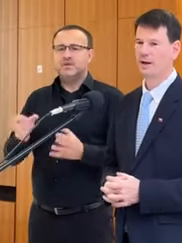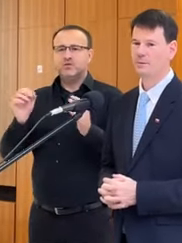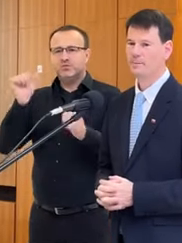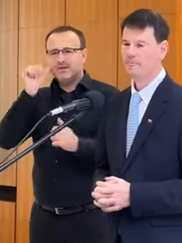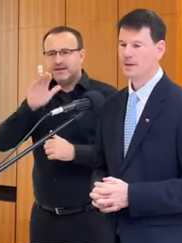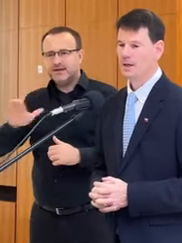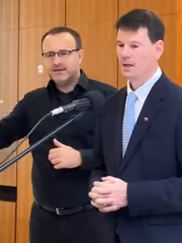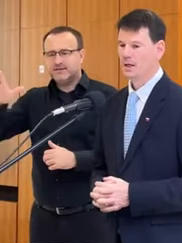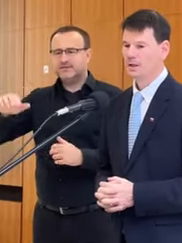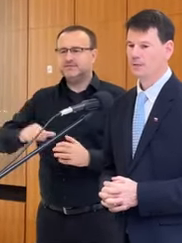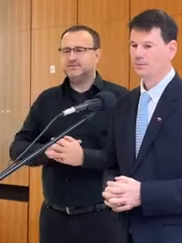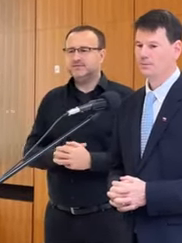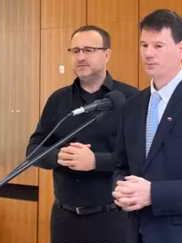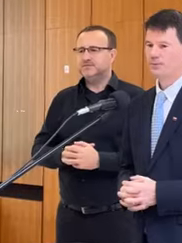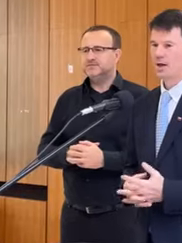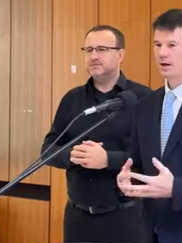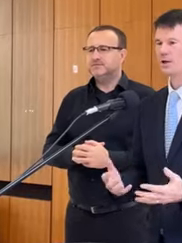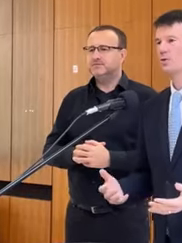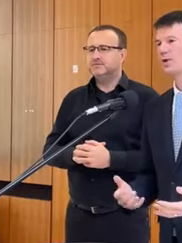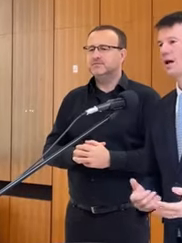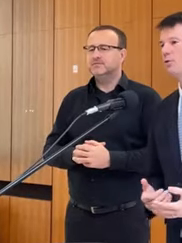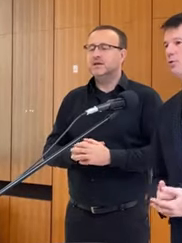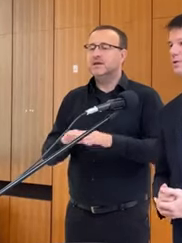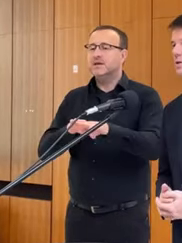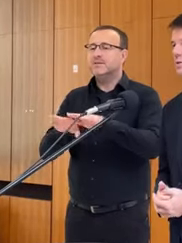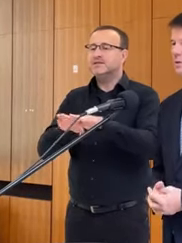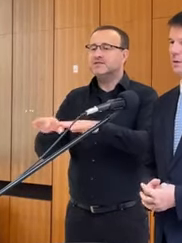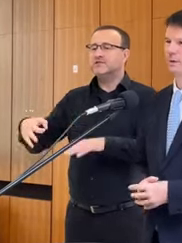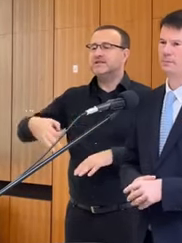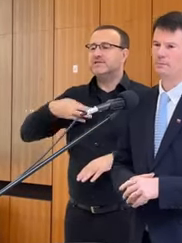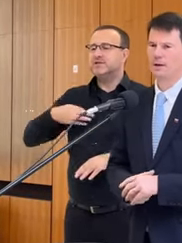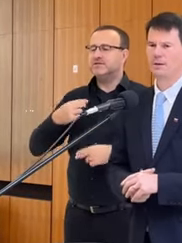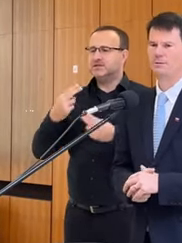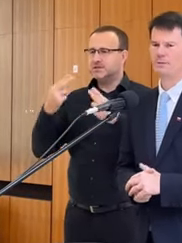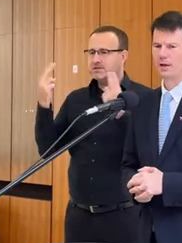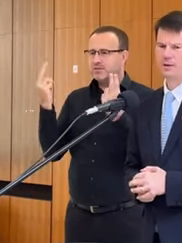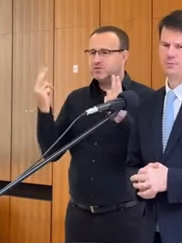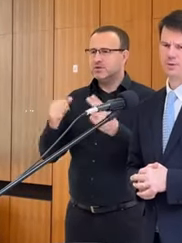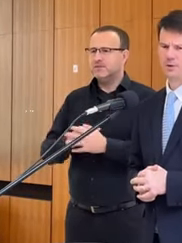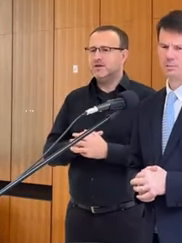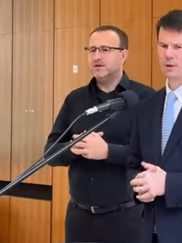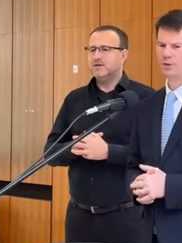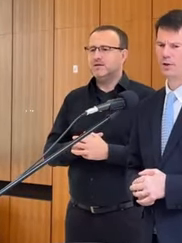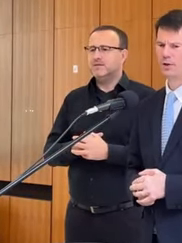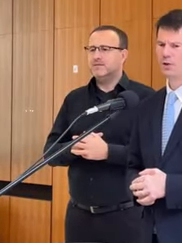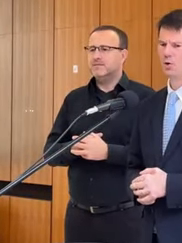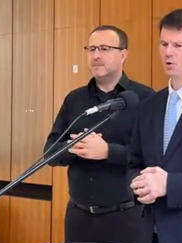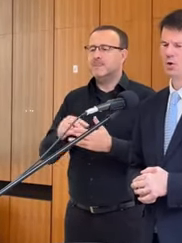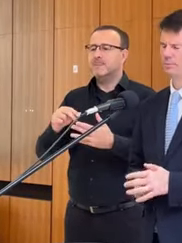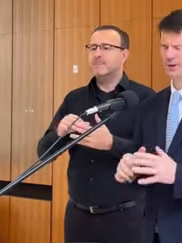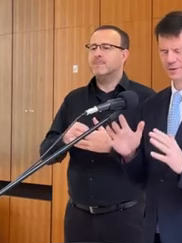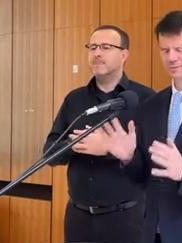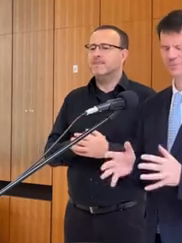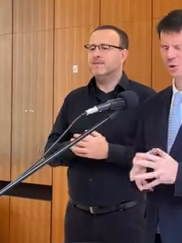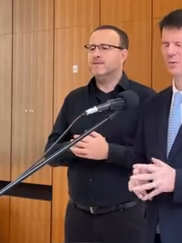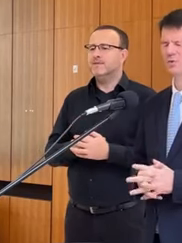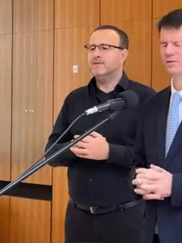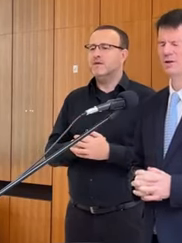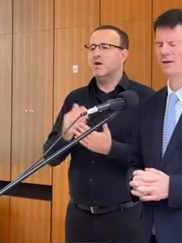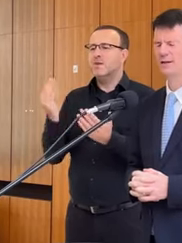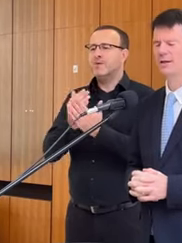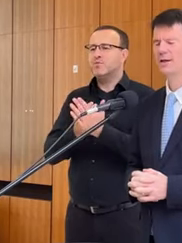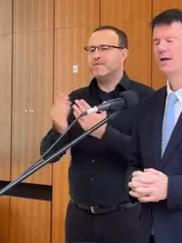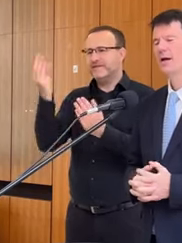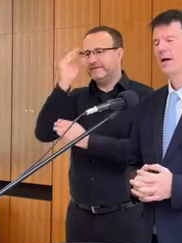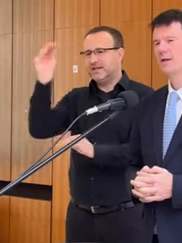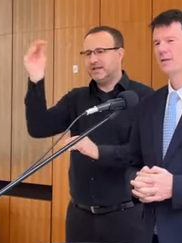Dobrý deň vám prajem. Za rezort zdravotníctva samozrejme pri príklave v plánu verejného programu